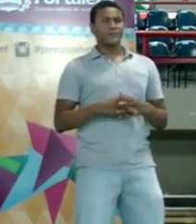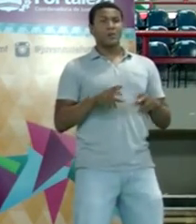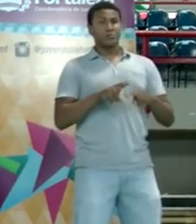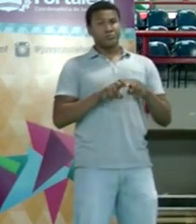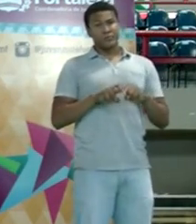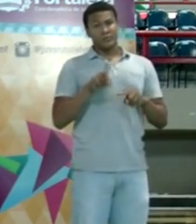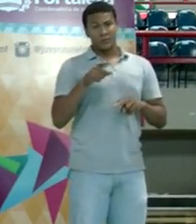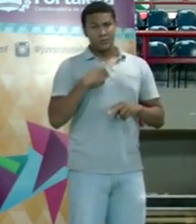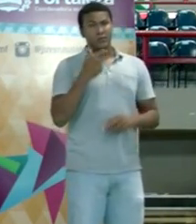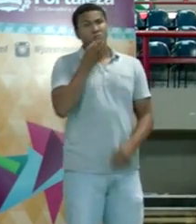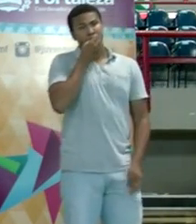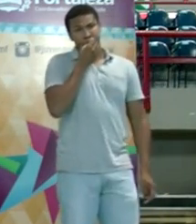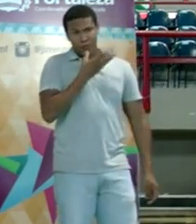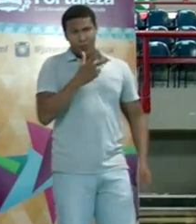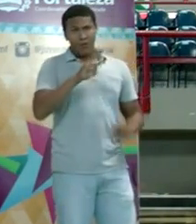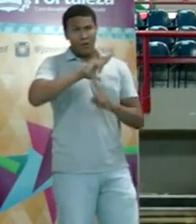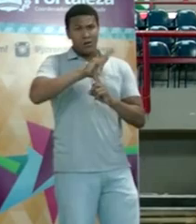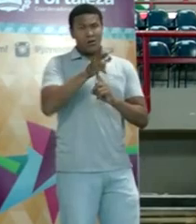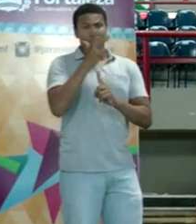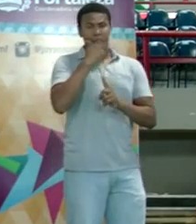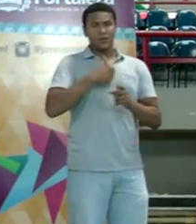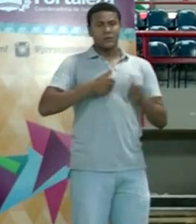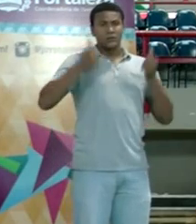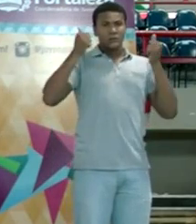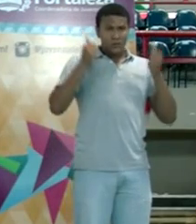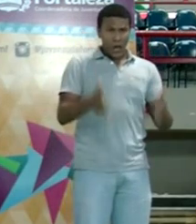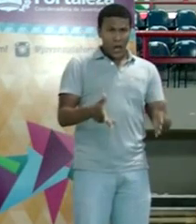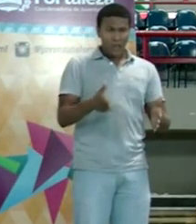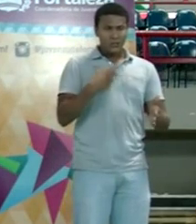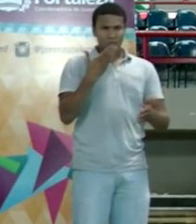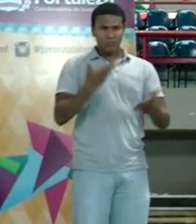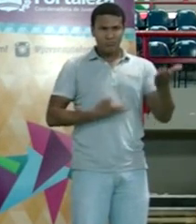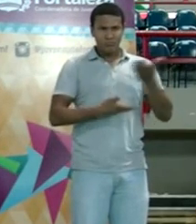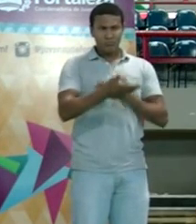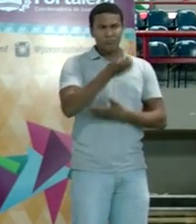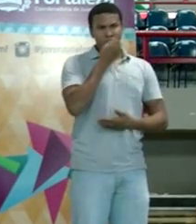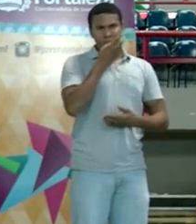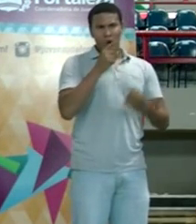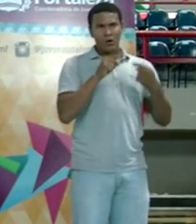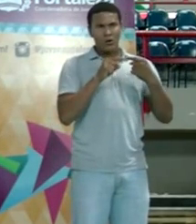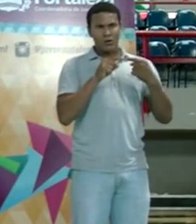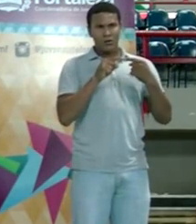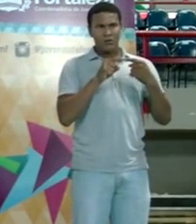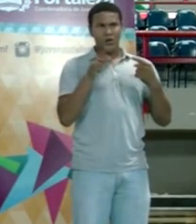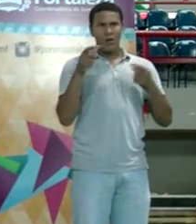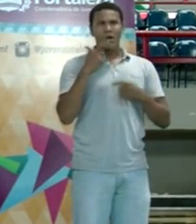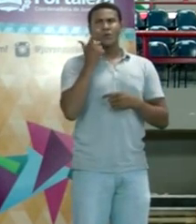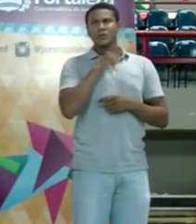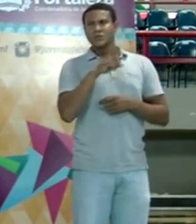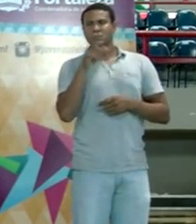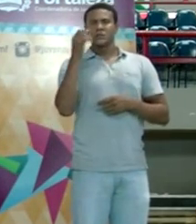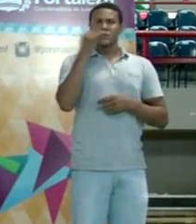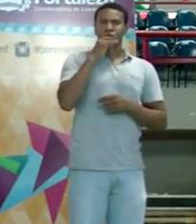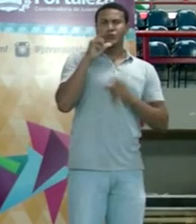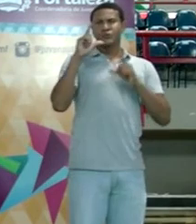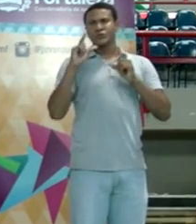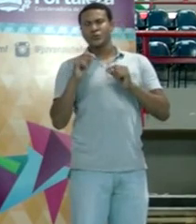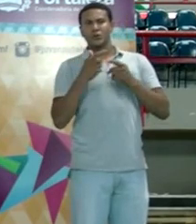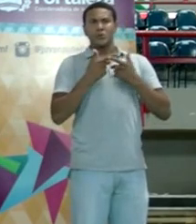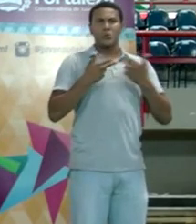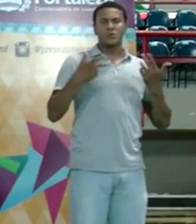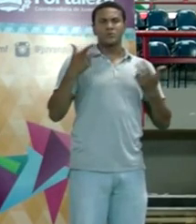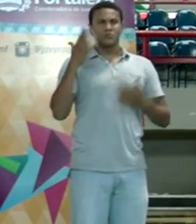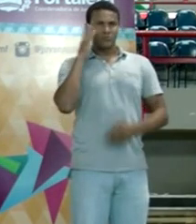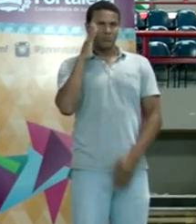vale a pena. A eólica, o que se gasta, então você, tendo energia eólica, você diminui a termoelétrica e outras mais, ok? Seria